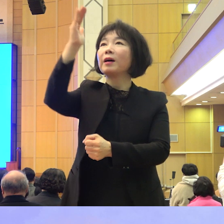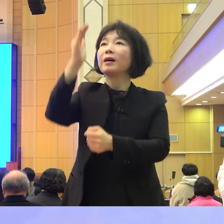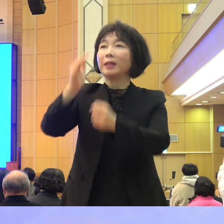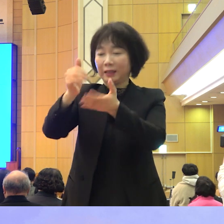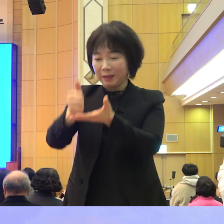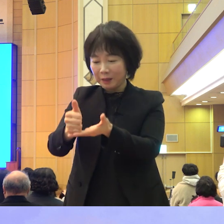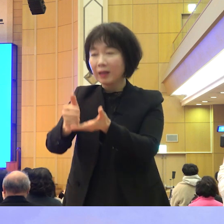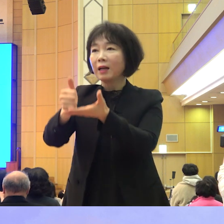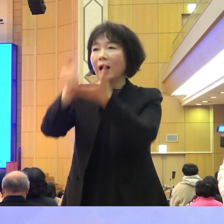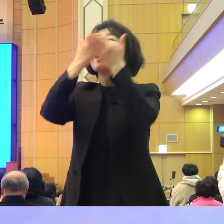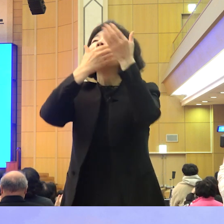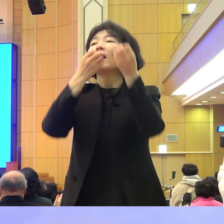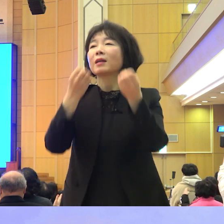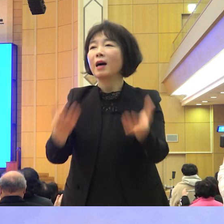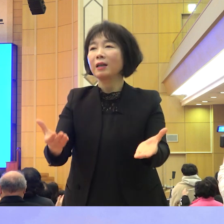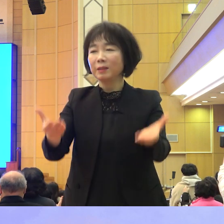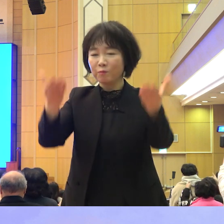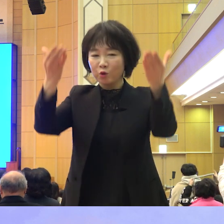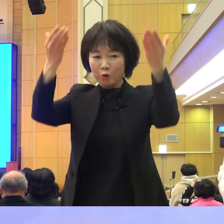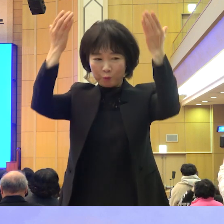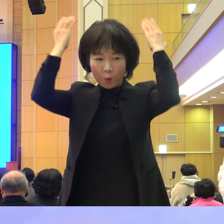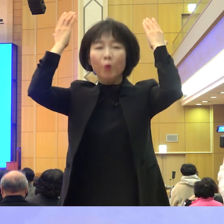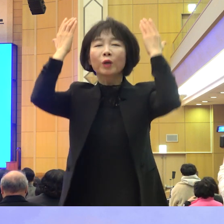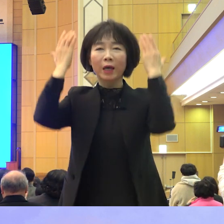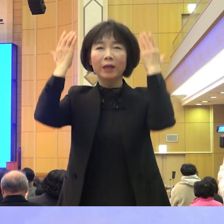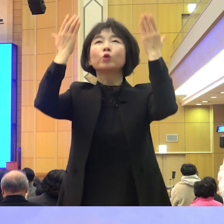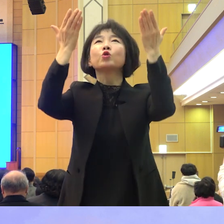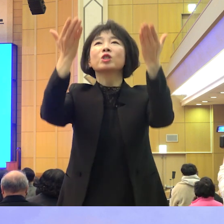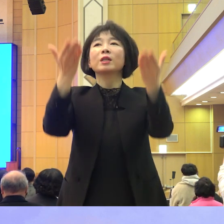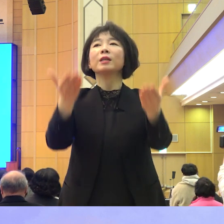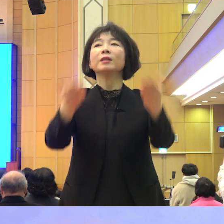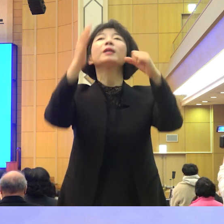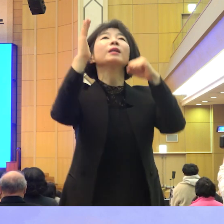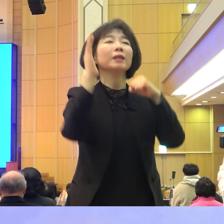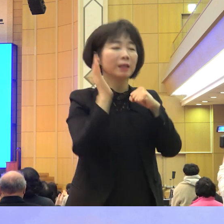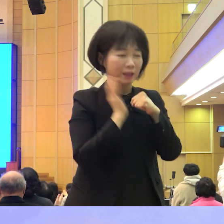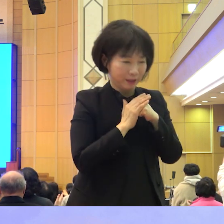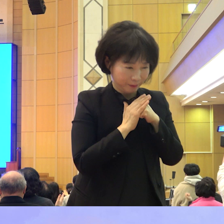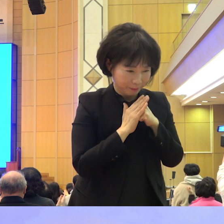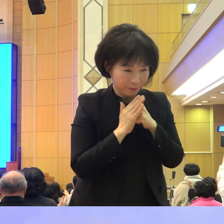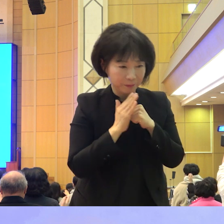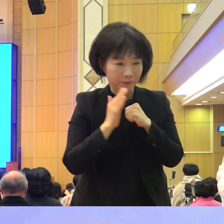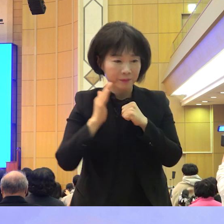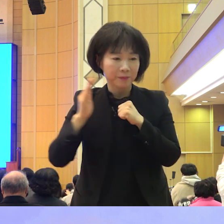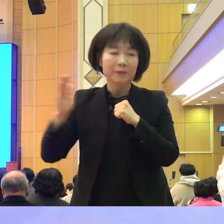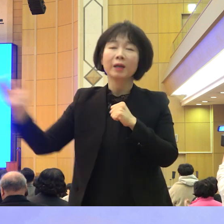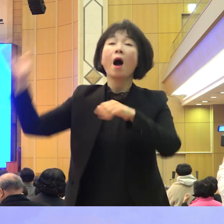축복해 주시니